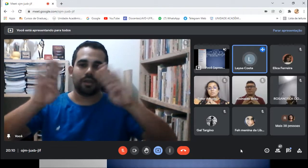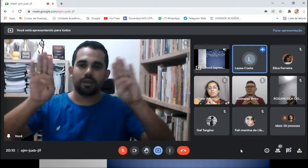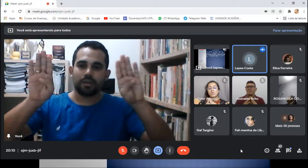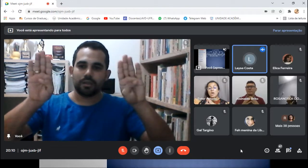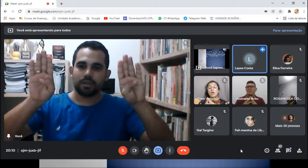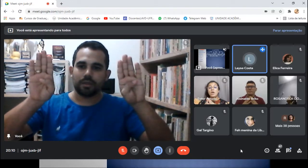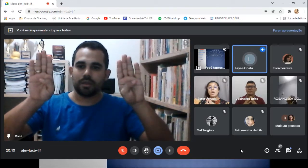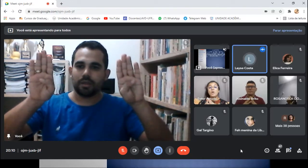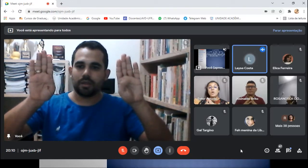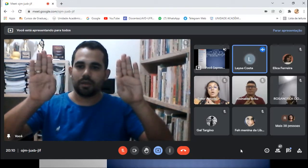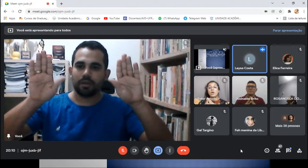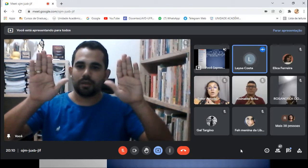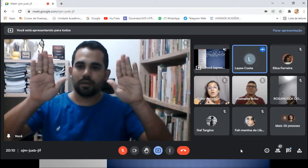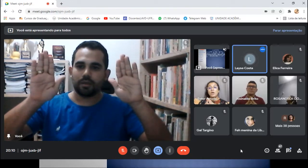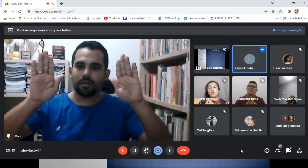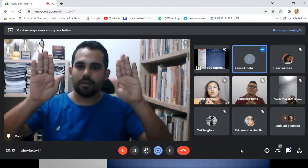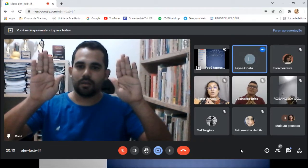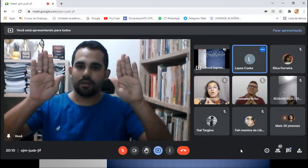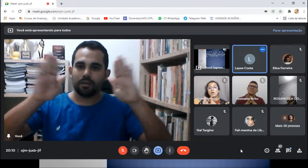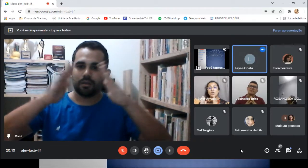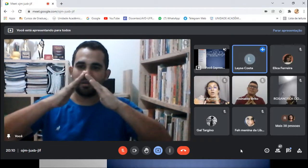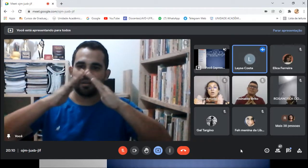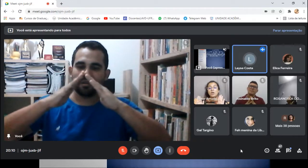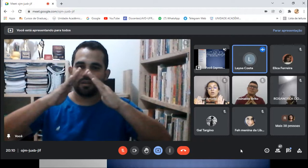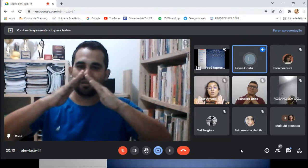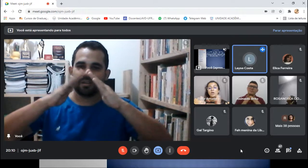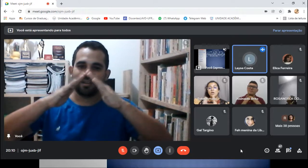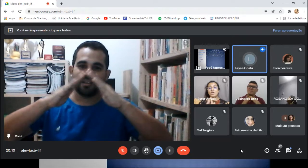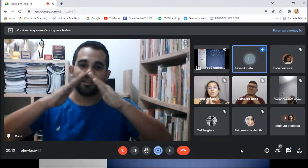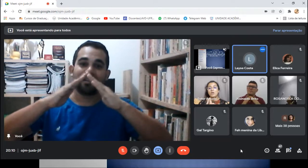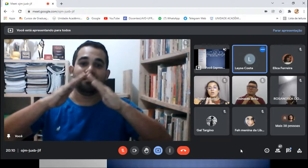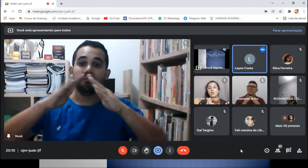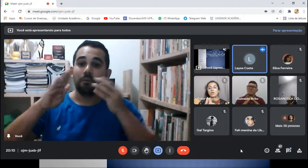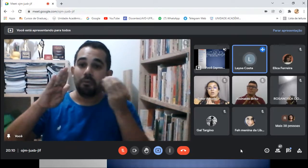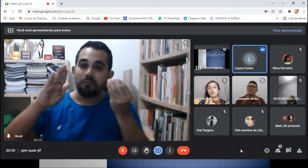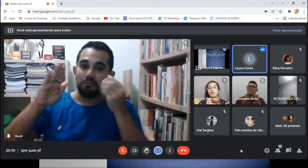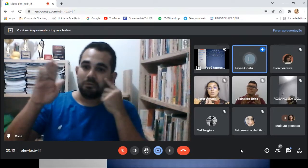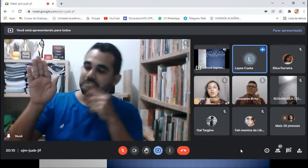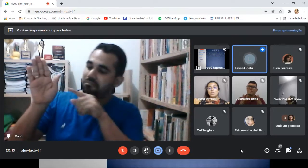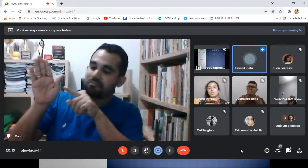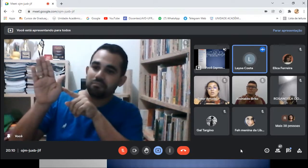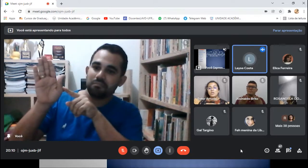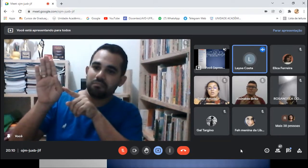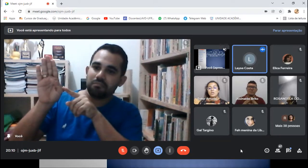que fazem com a mão, com o dedo assim, e tem outras que fazem com a letra